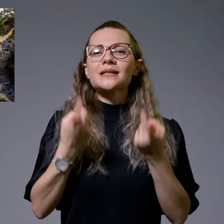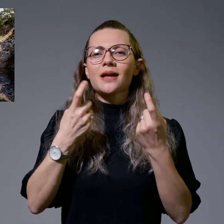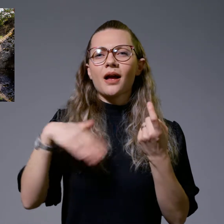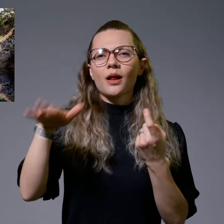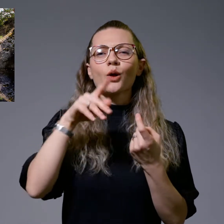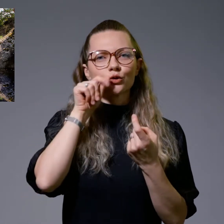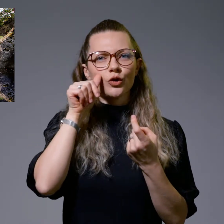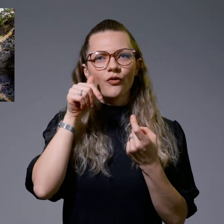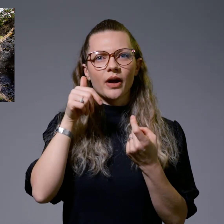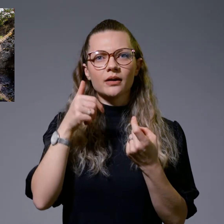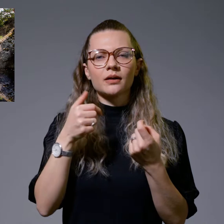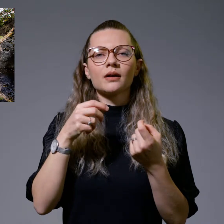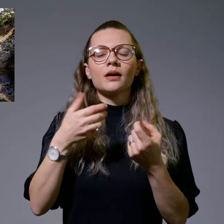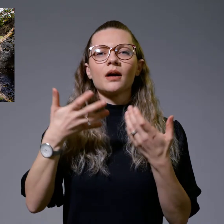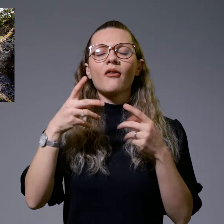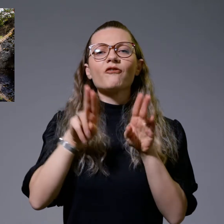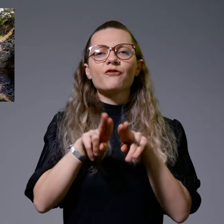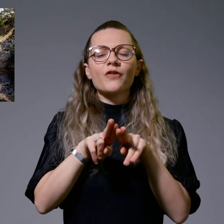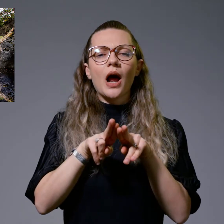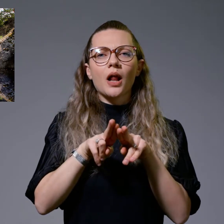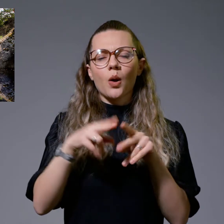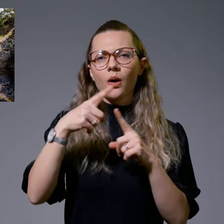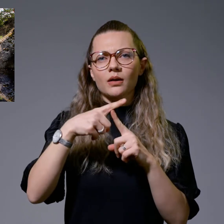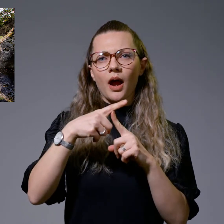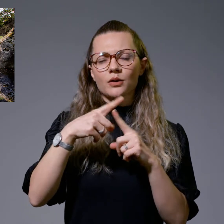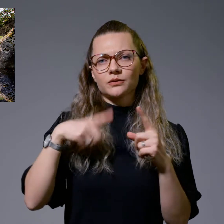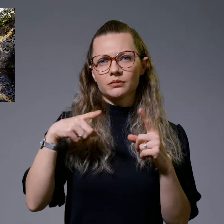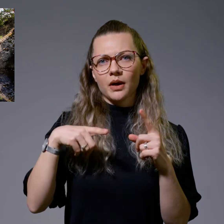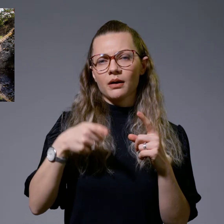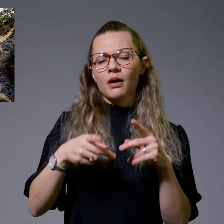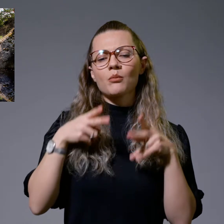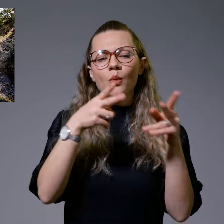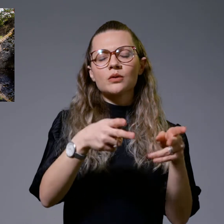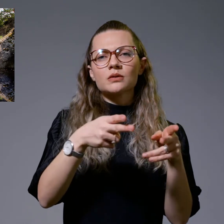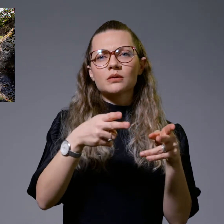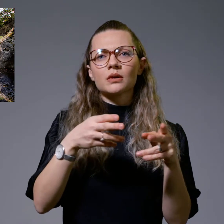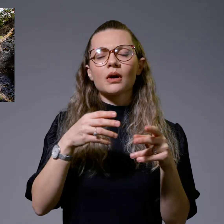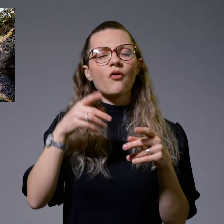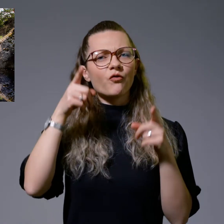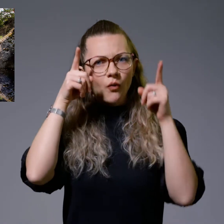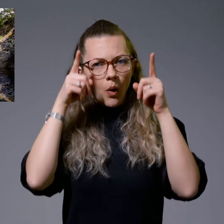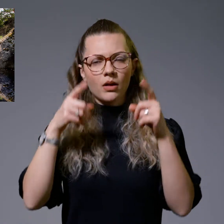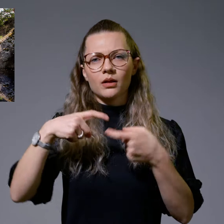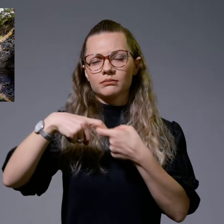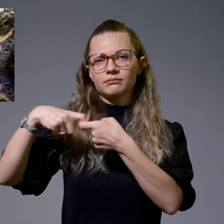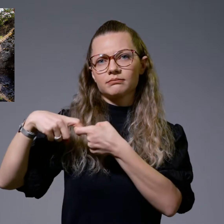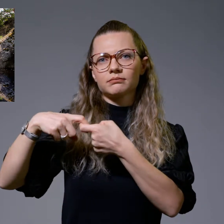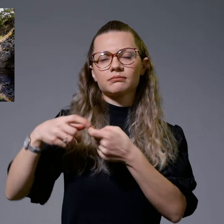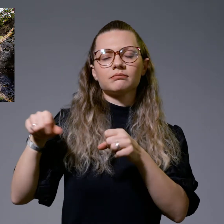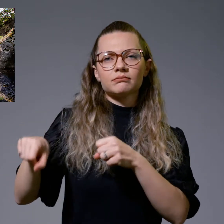селанец, Велко Трајковски, кој преку мостот водел воловска кола. Велко, заедно